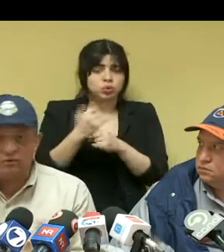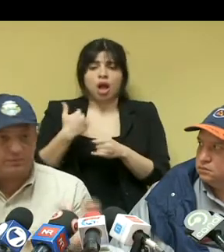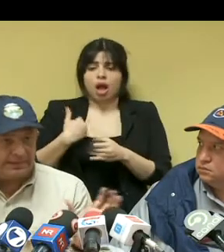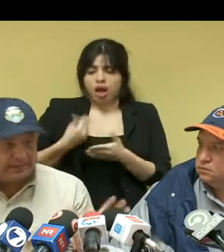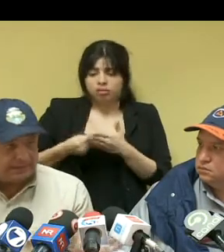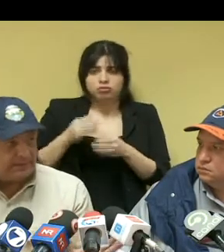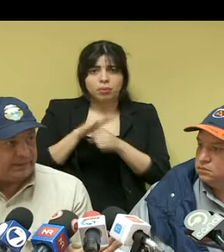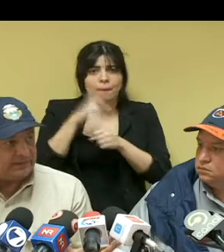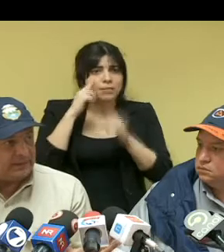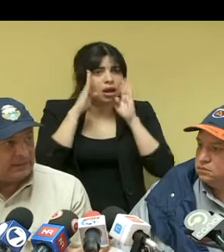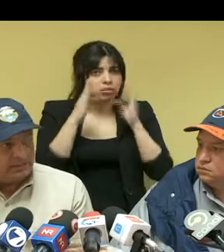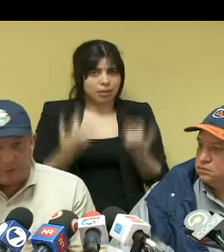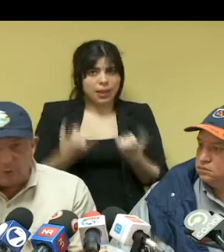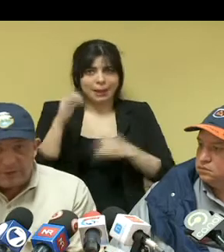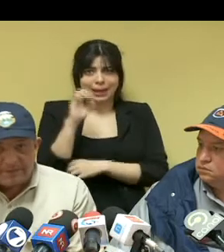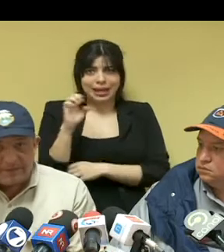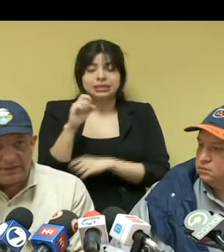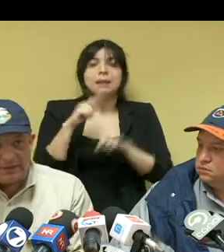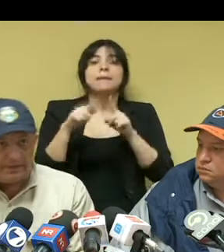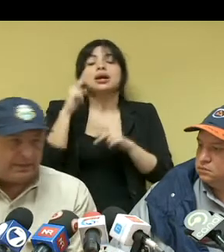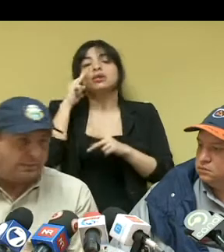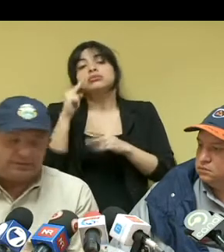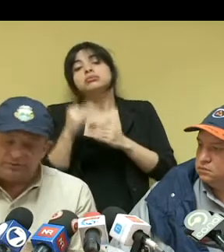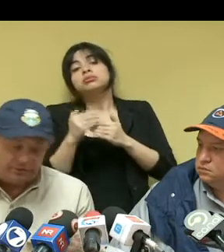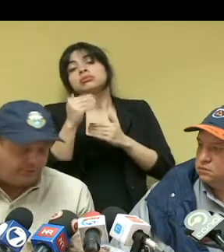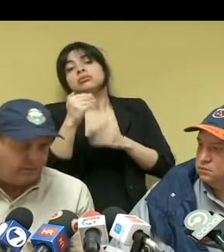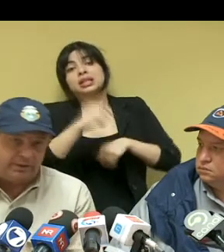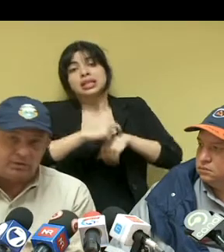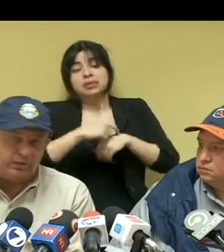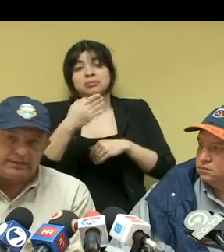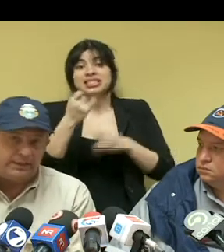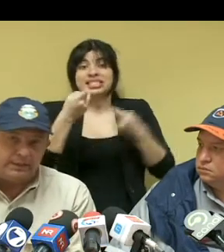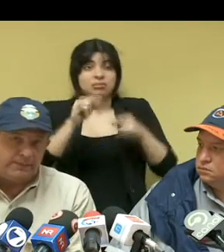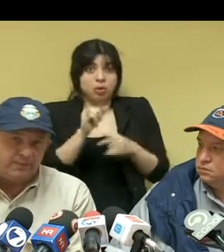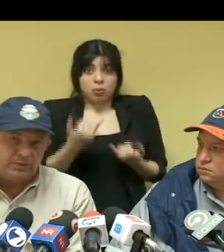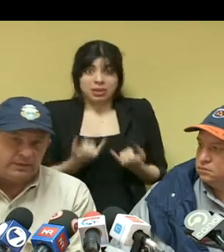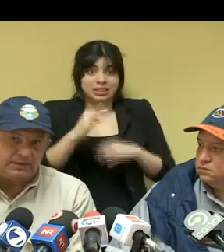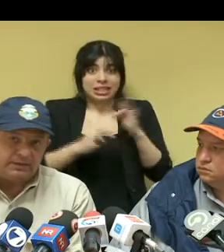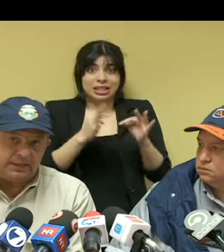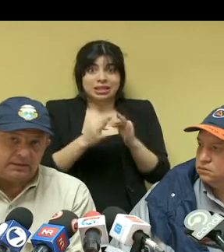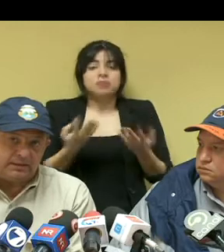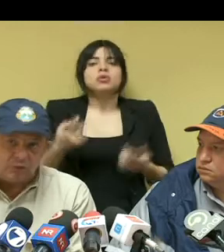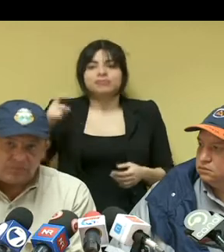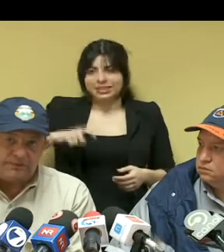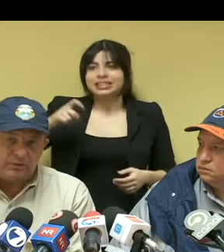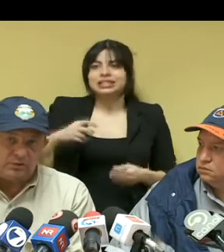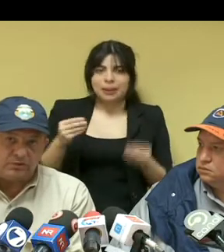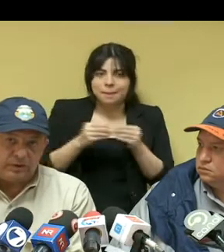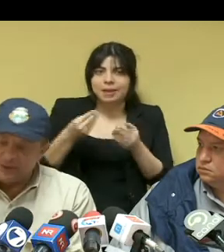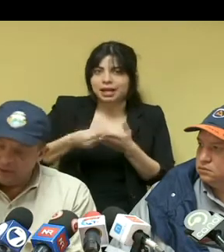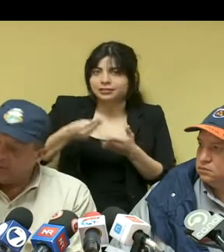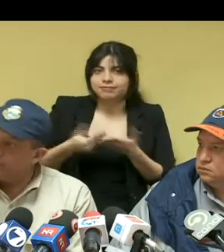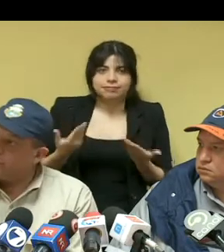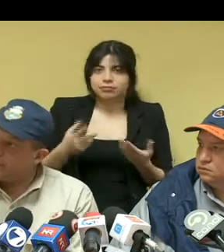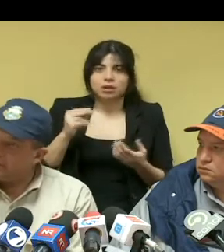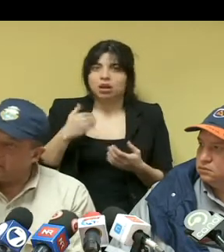los recursos para atender esta emergencia, pero en una perspectiva de mediano plazo y frente a un fenómeno como este, vamos a necesitar muchos más recursos